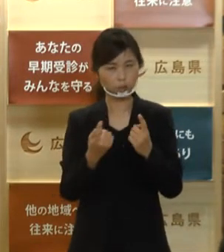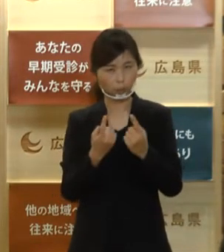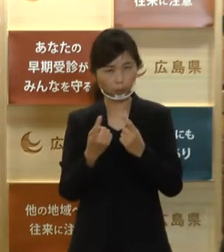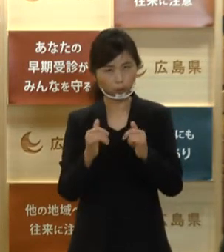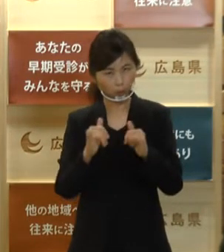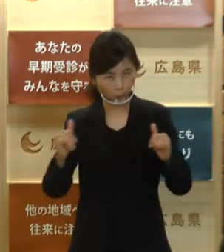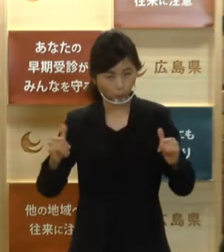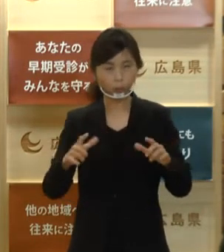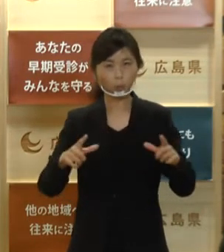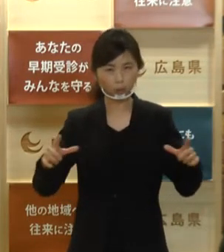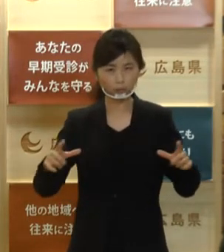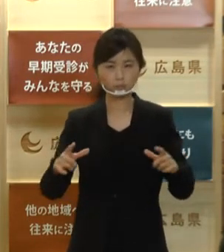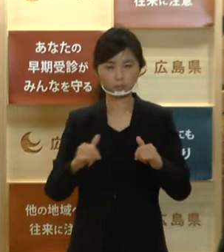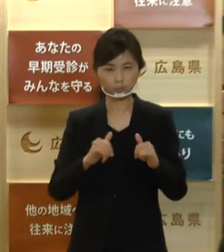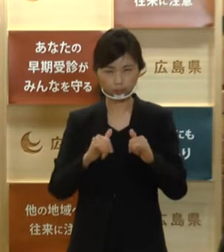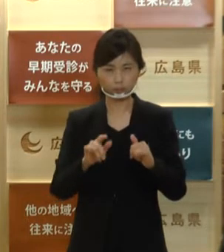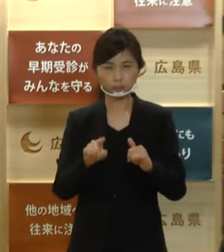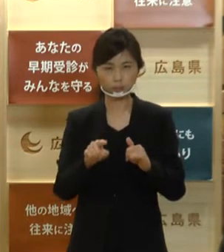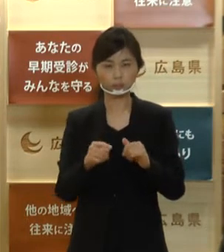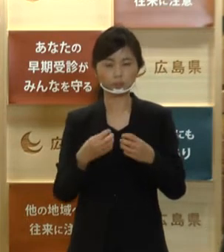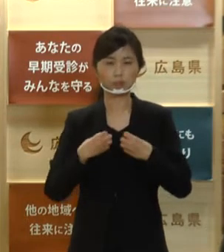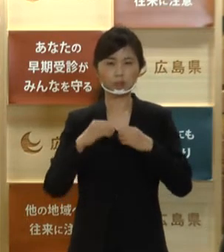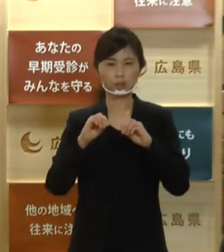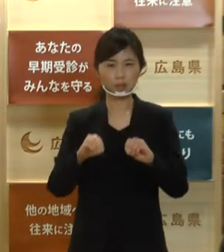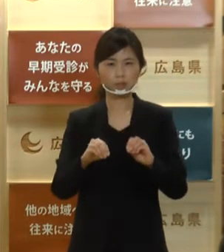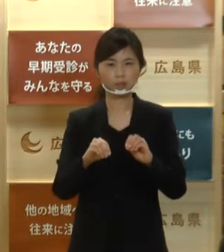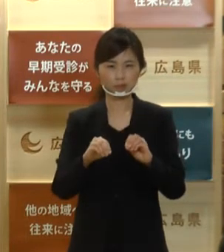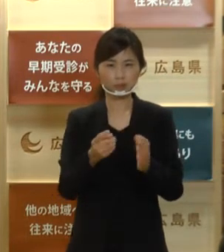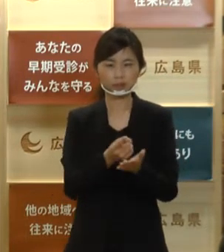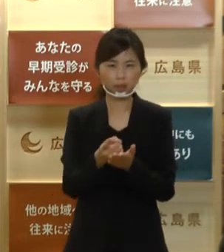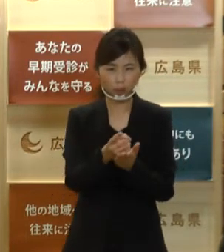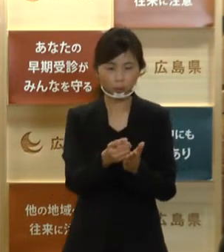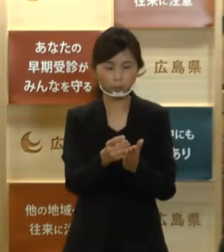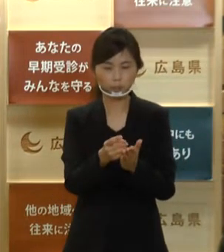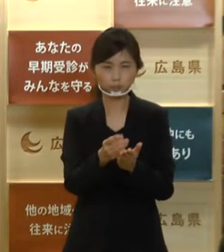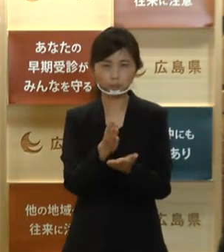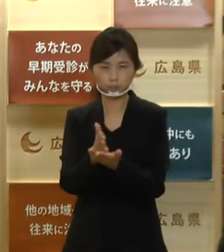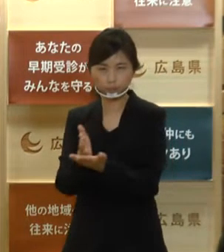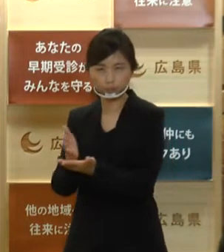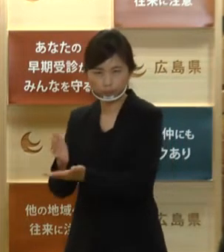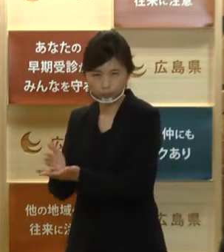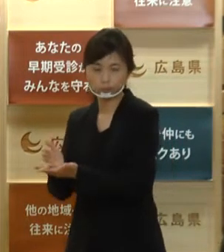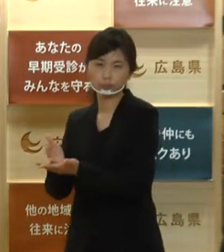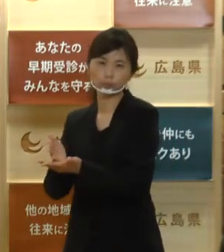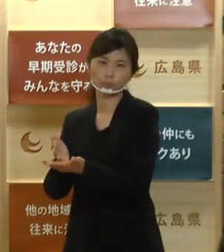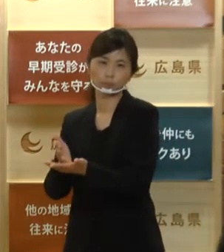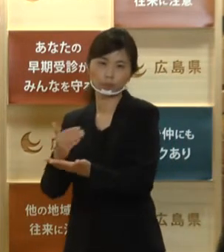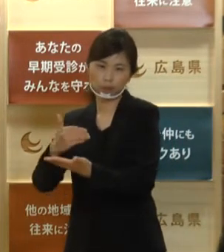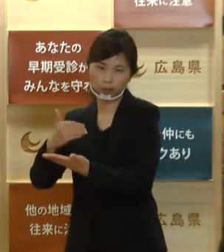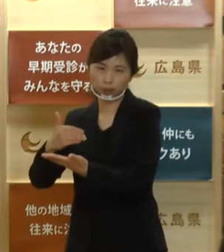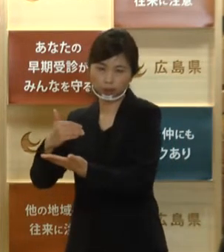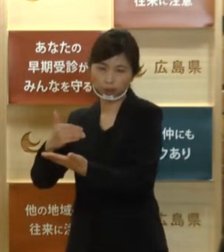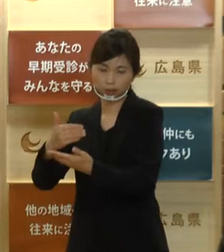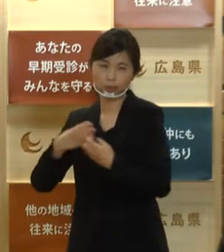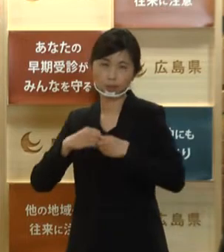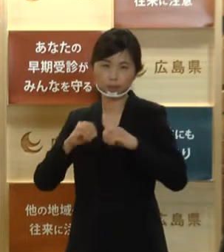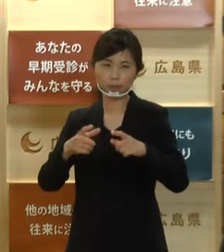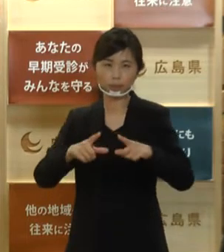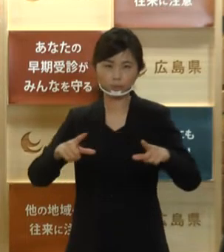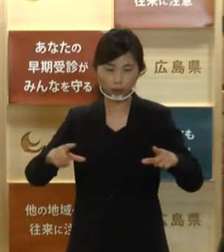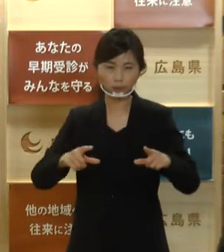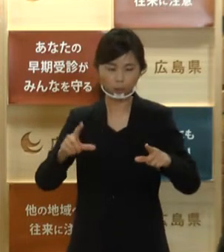続き感染経路を遮断して感染拡大を抑え込んでいきたいと考えております